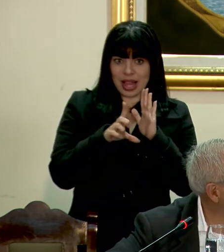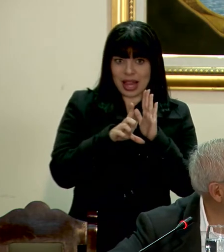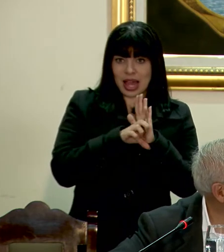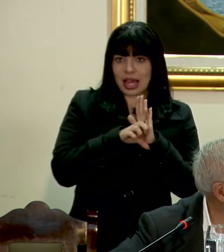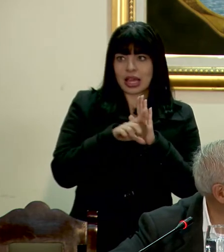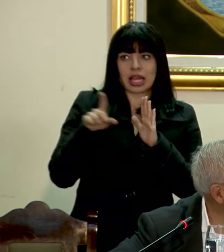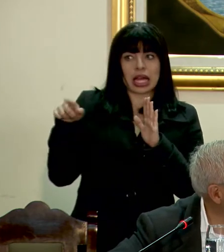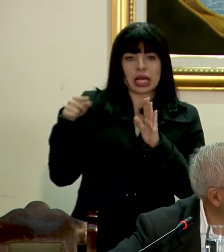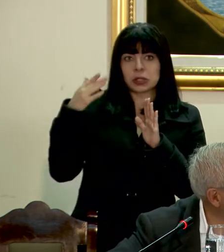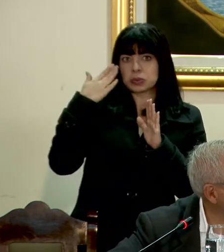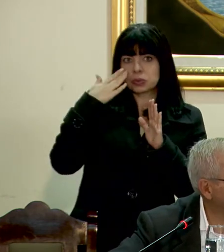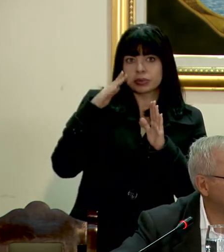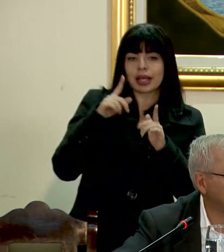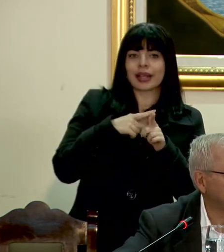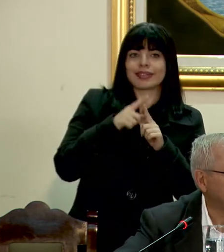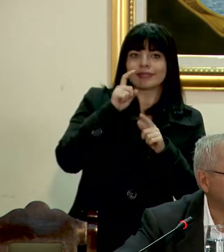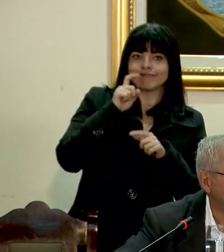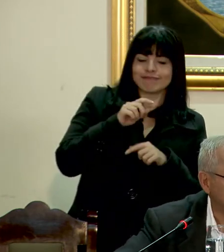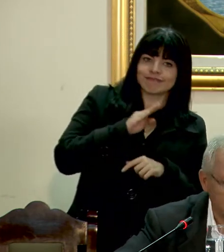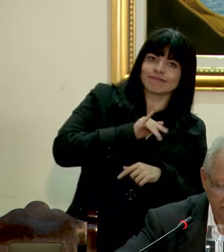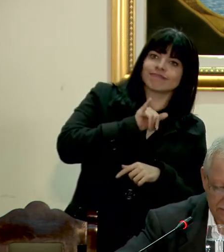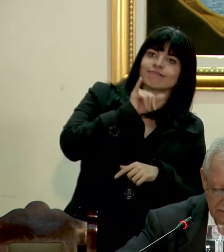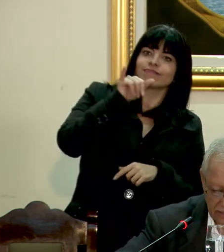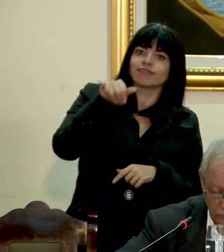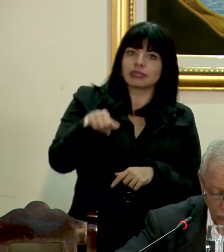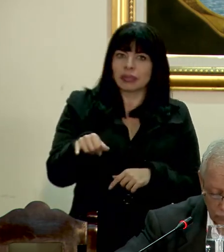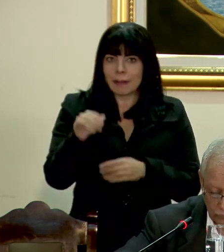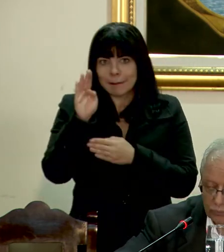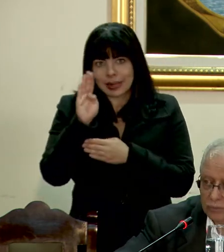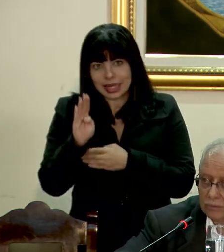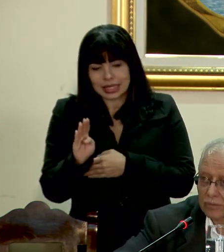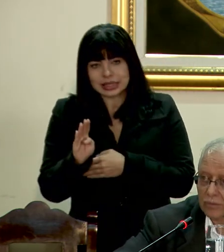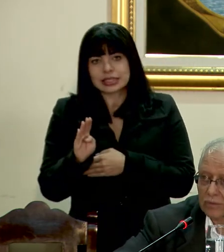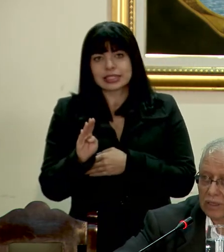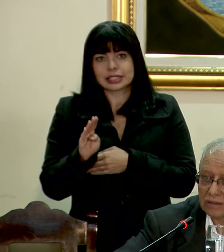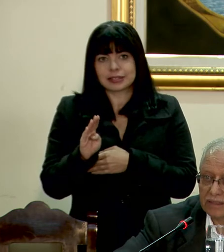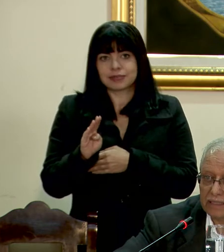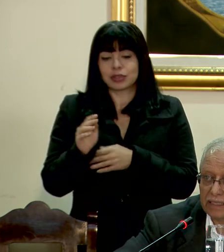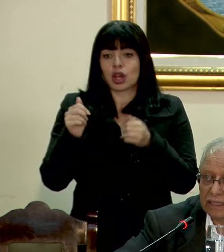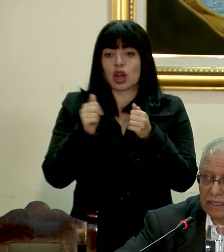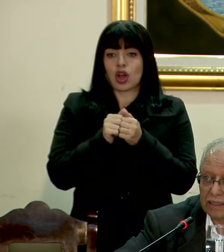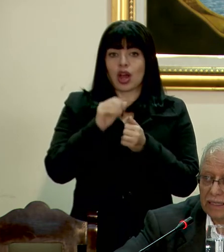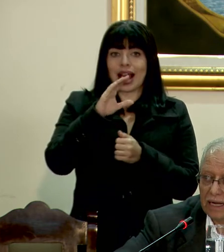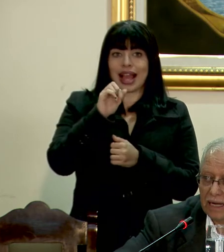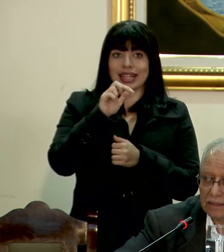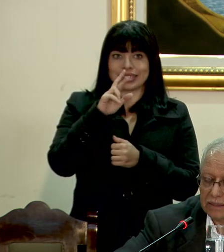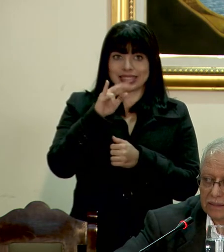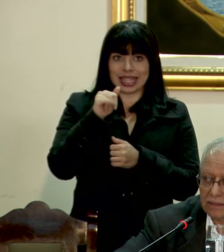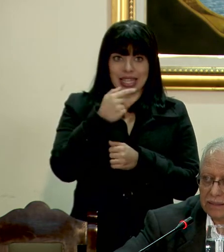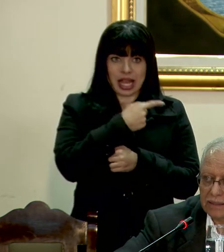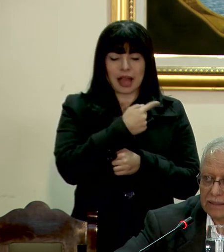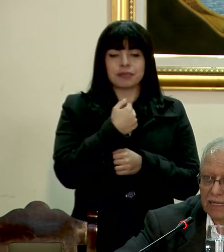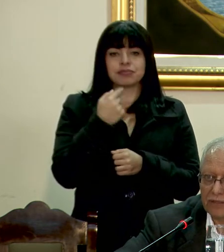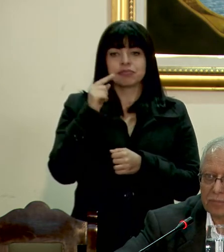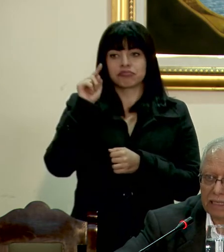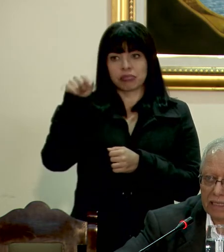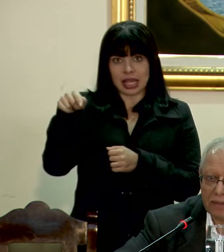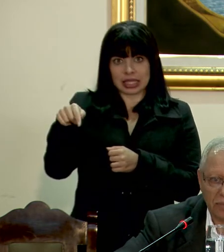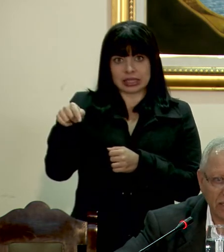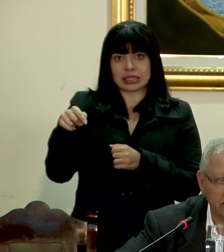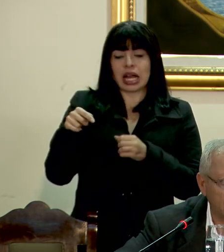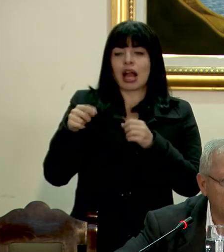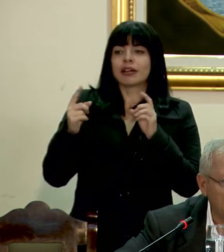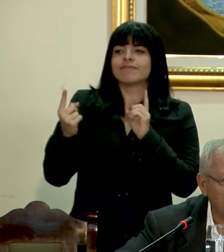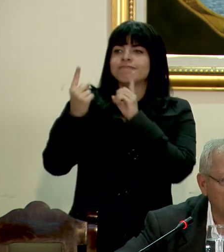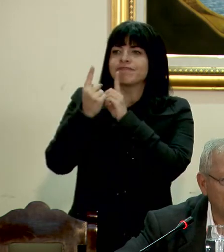ir a Brasil y en conjunto con la Cancillería allá a